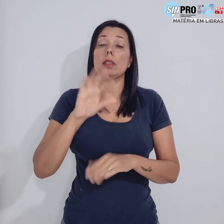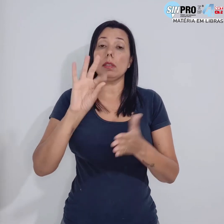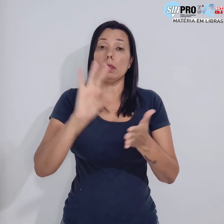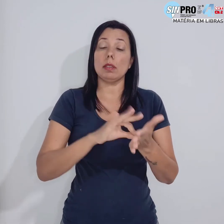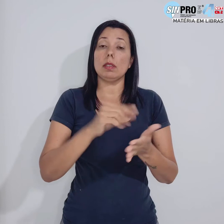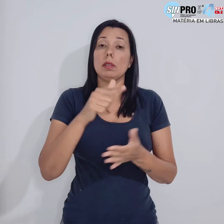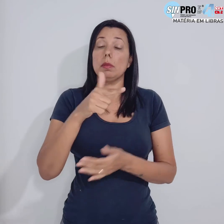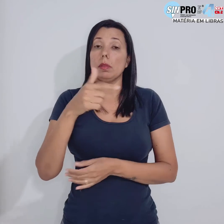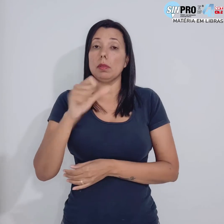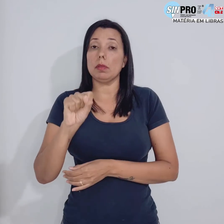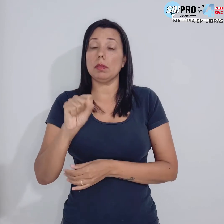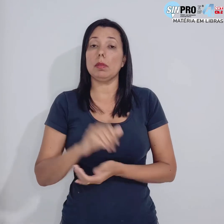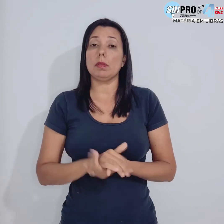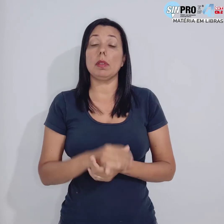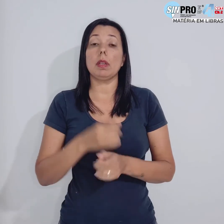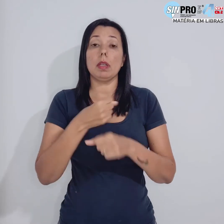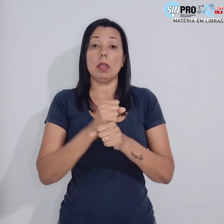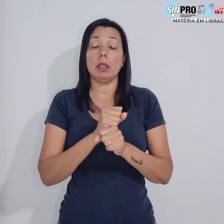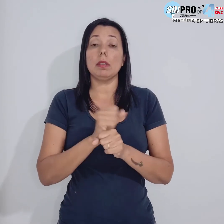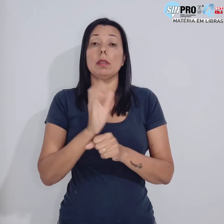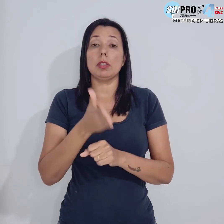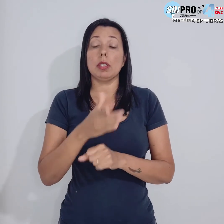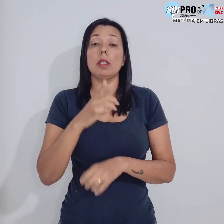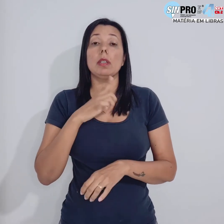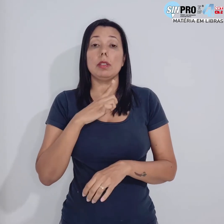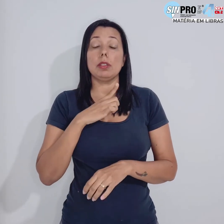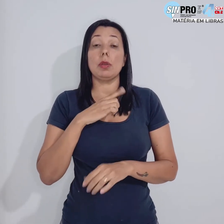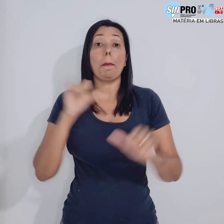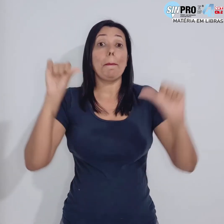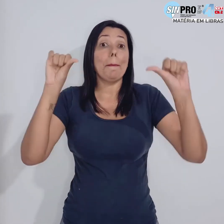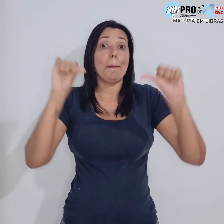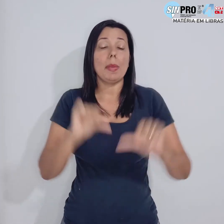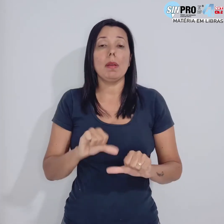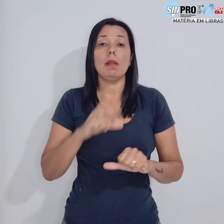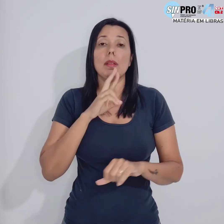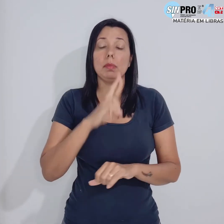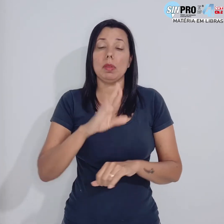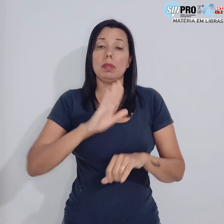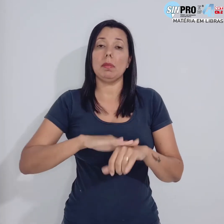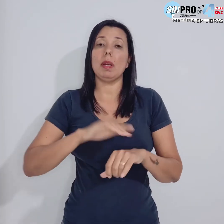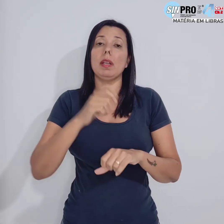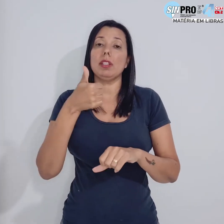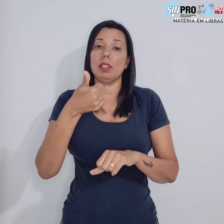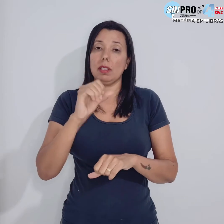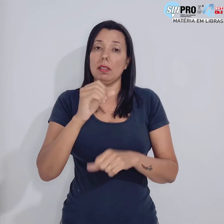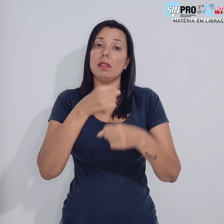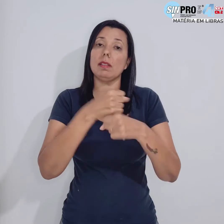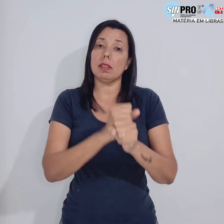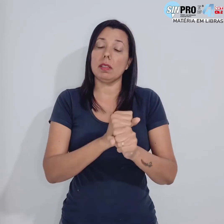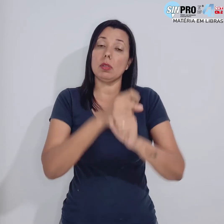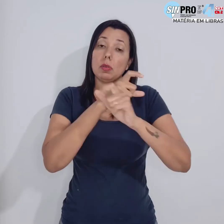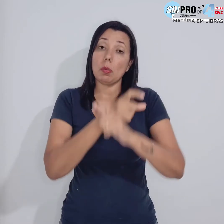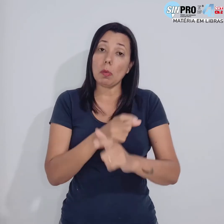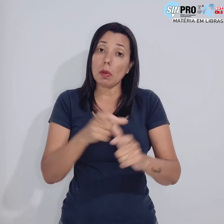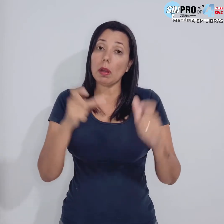órgão perseguido pelo atual governo federal, desmentem os dois e mostram que até o dia 26 de setembro